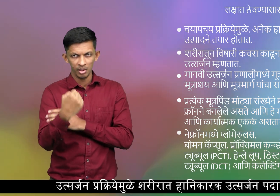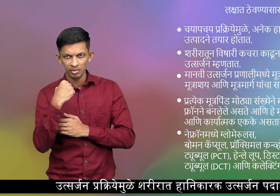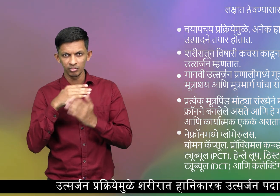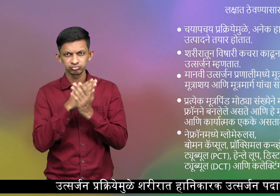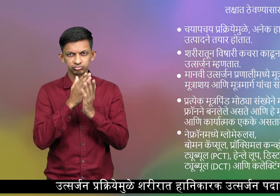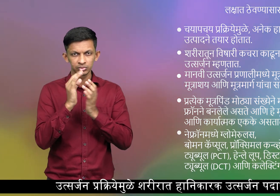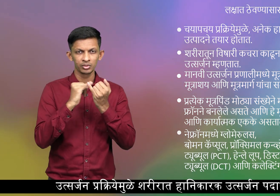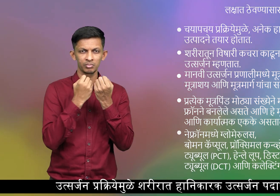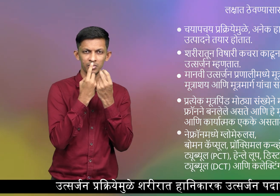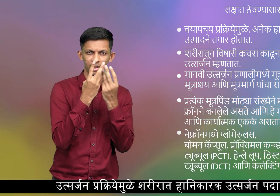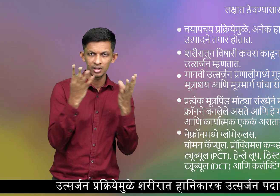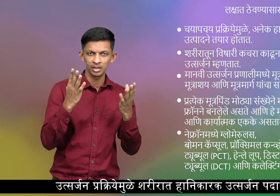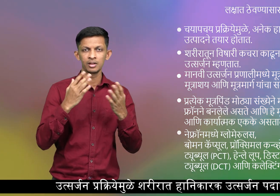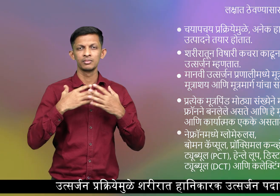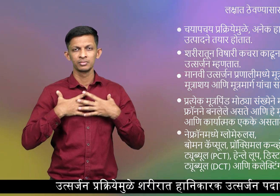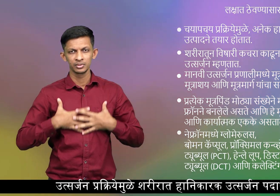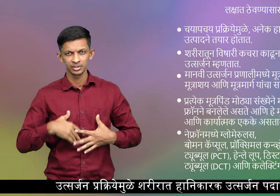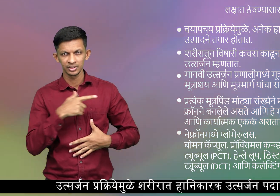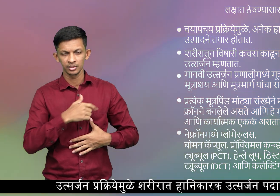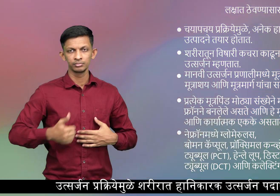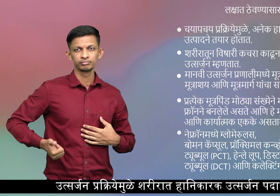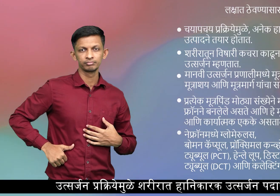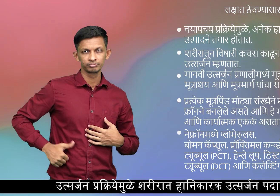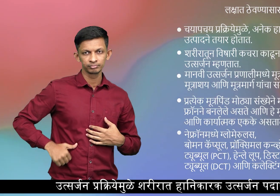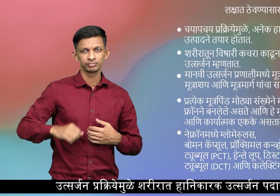उत्सर्जन प्रक्रियेमुळे शरीरात हानिकारक उत्सर्जन पदार्थ तयार होतात.